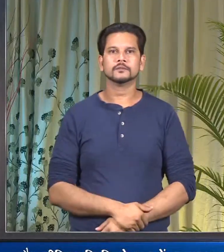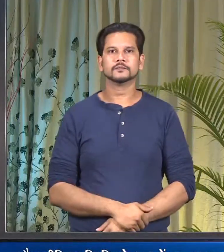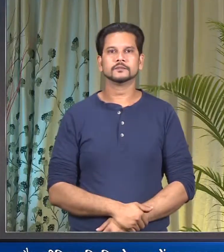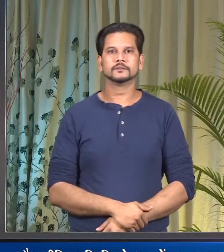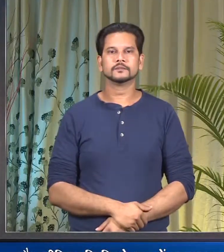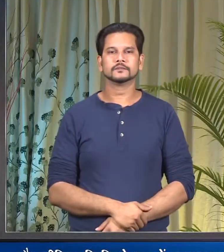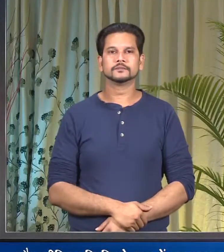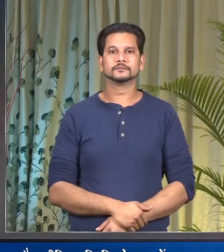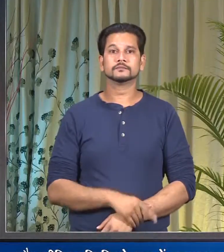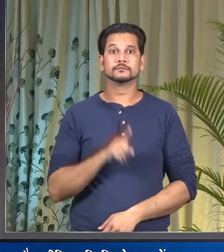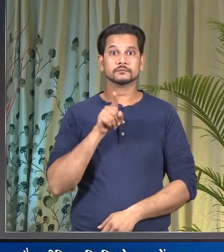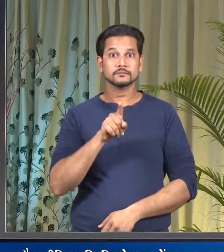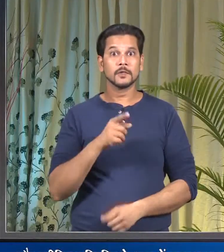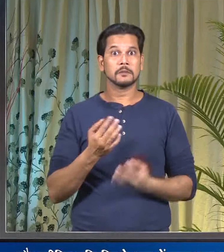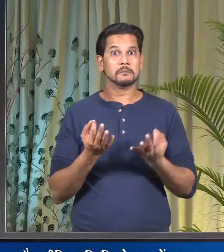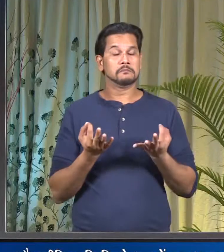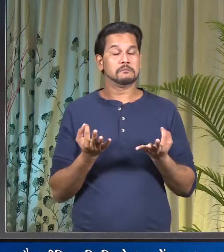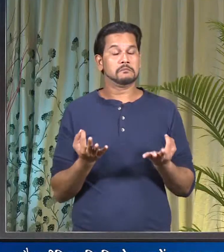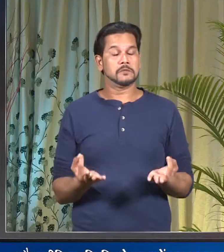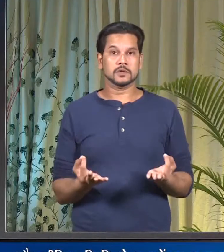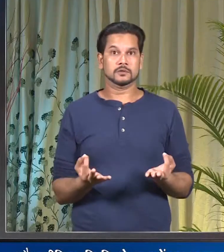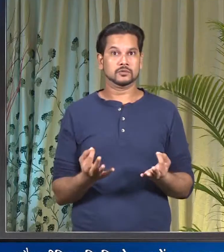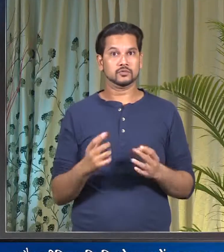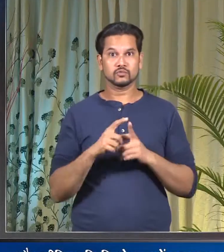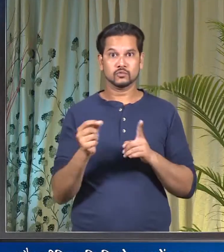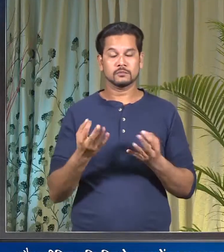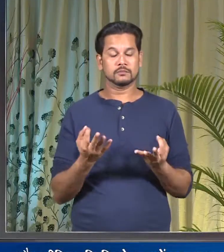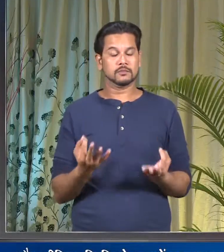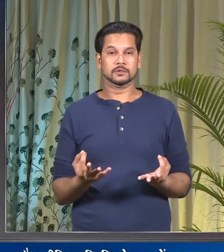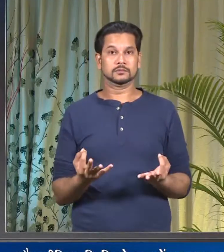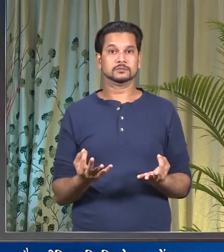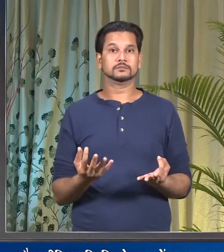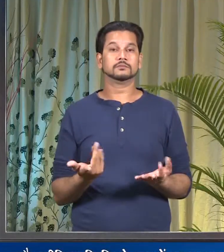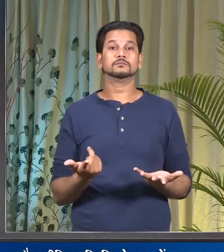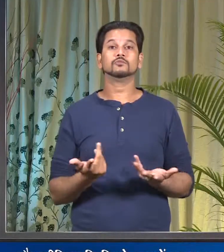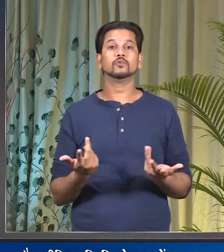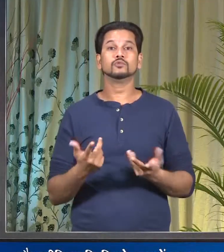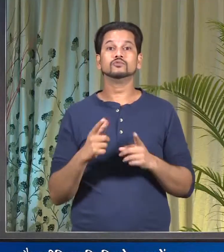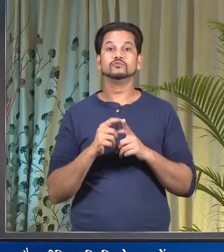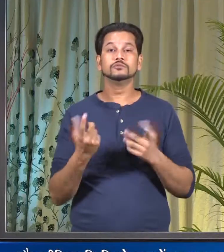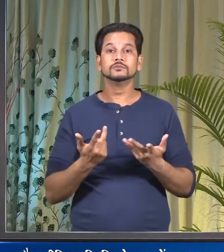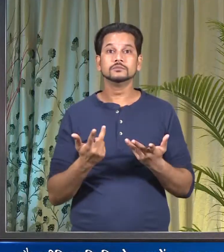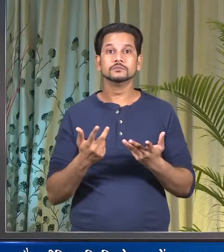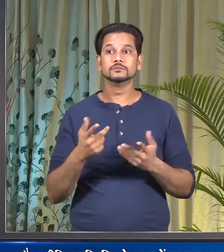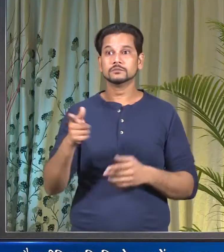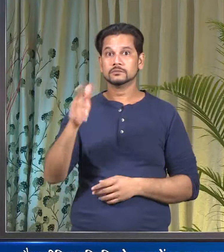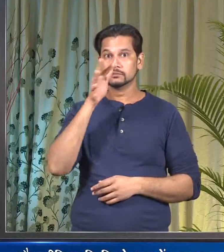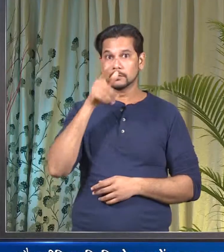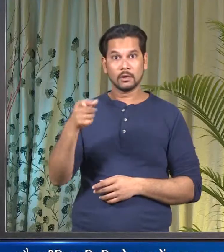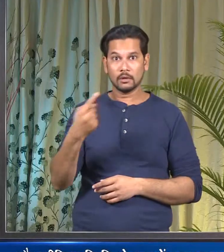तो meditation करने से क्या होगा? क्या सामने वाला जूट नहीं बोलेगा?